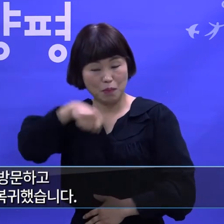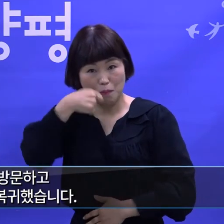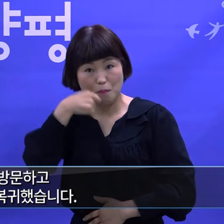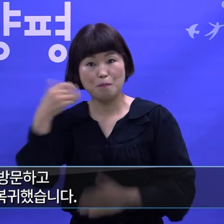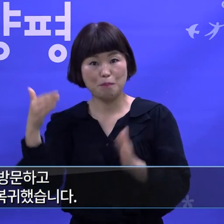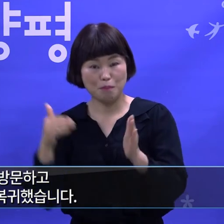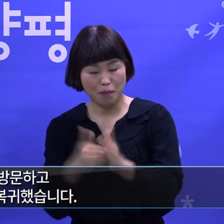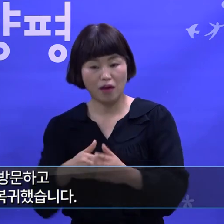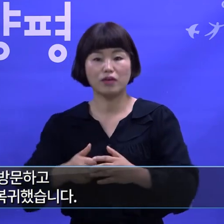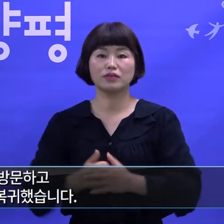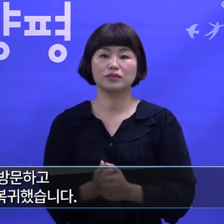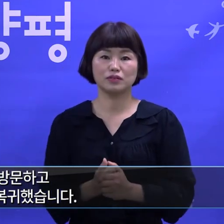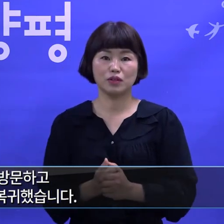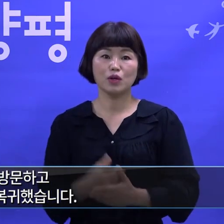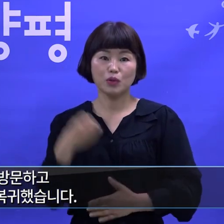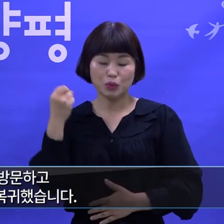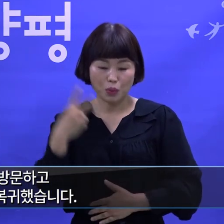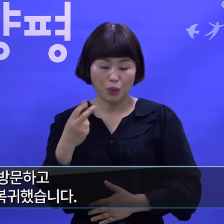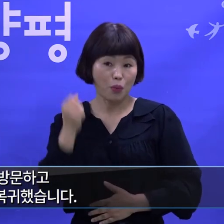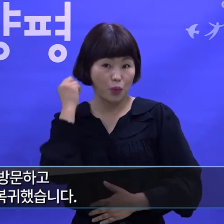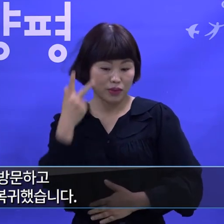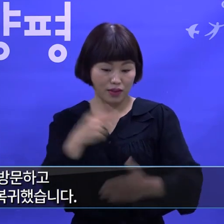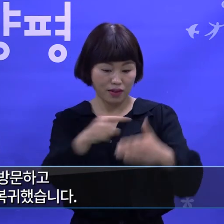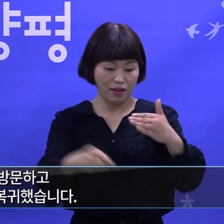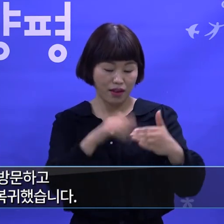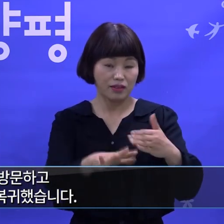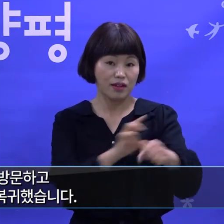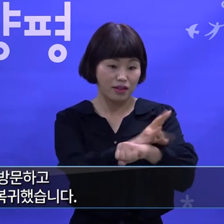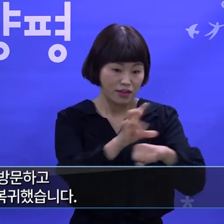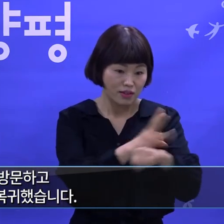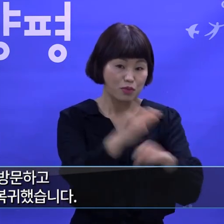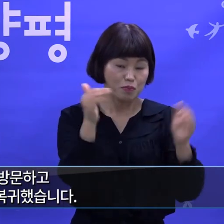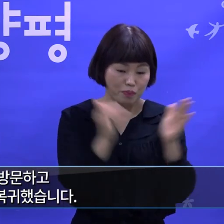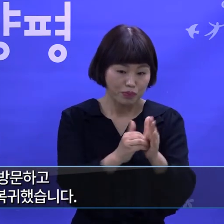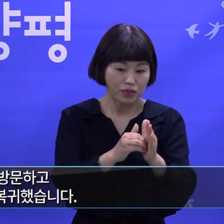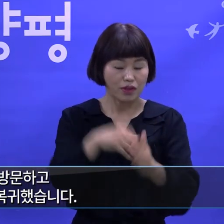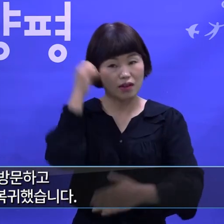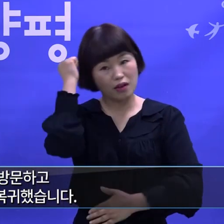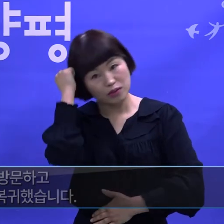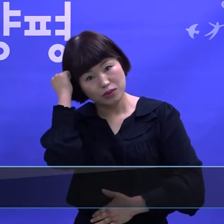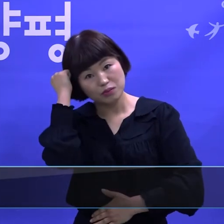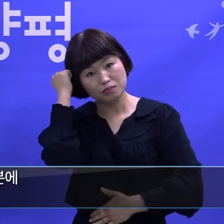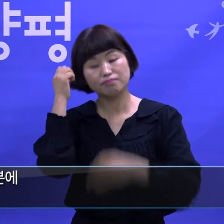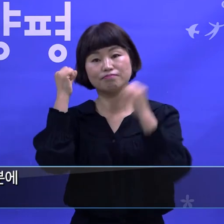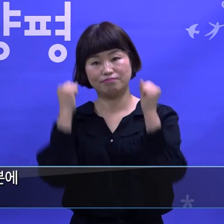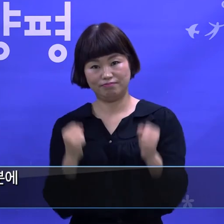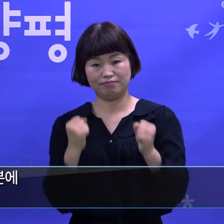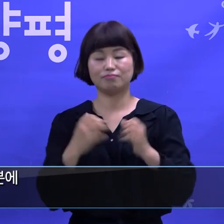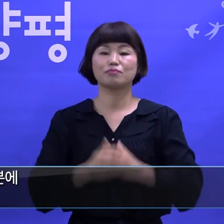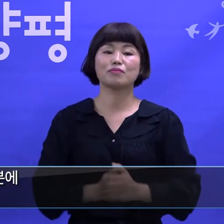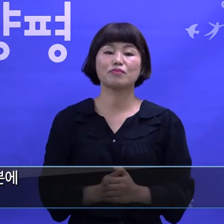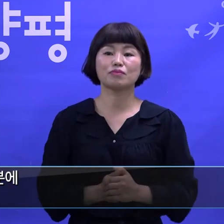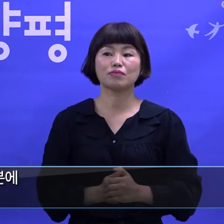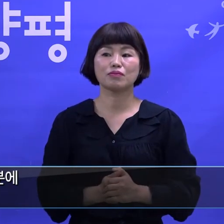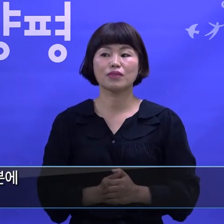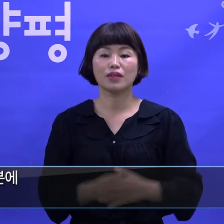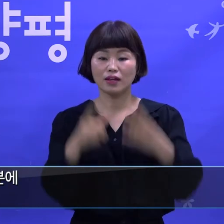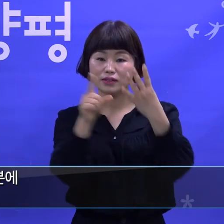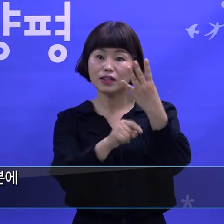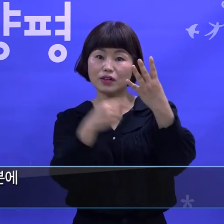49분 숙소 내 편의점을 이용 후 숙소로 복귀하였습니다. 또한 4월